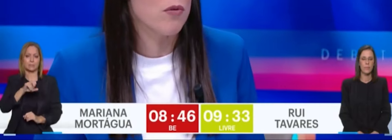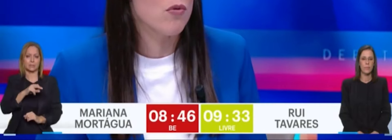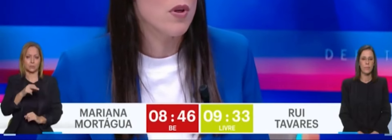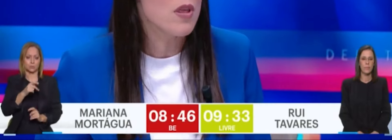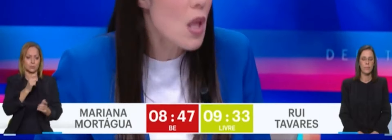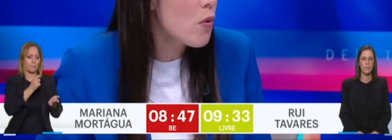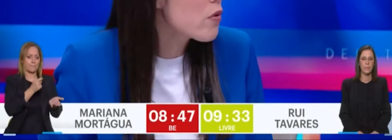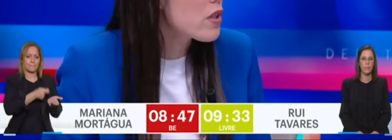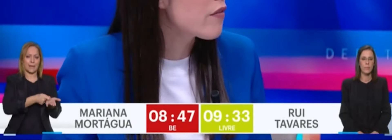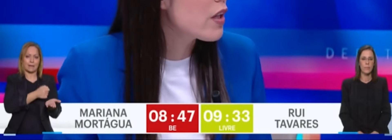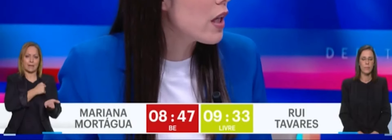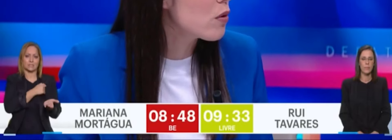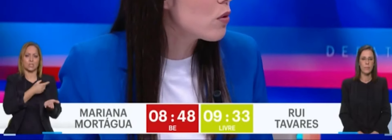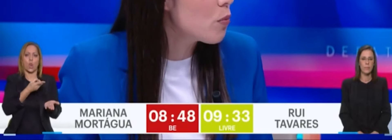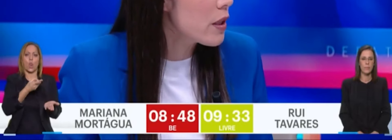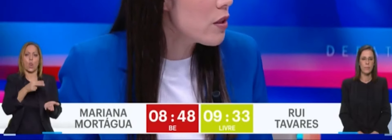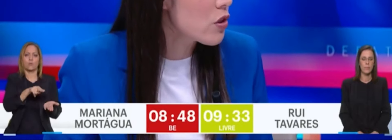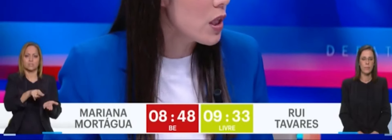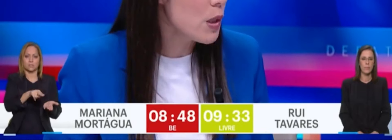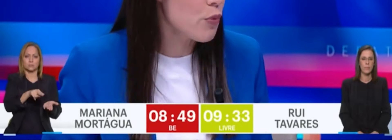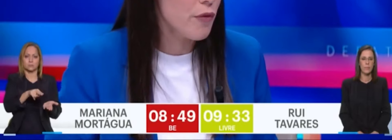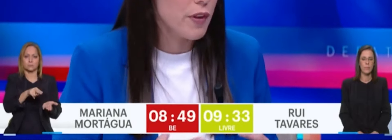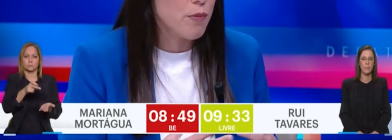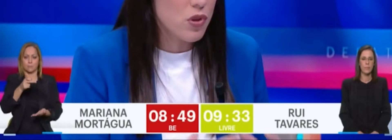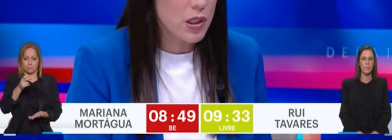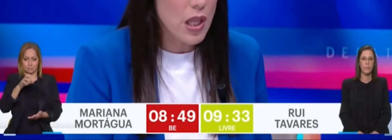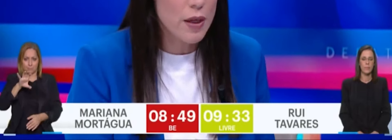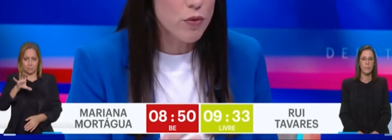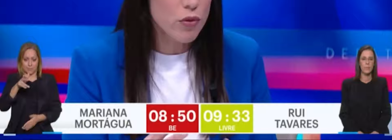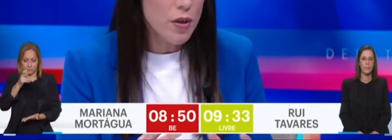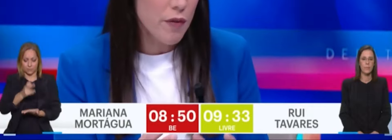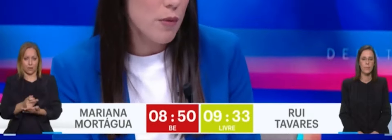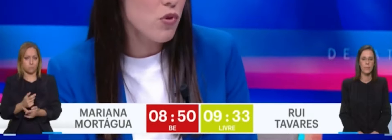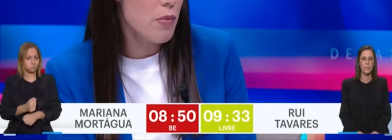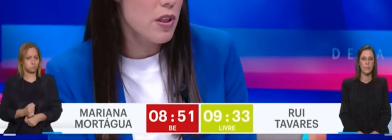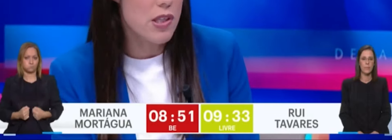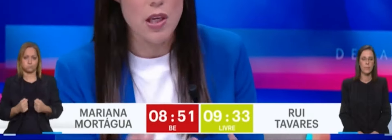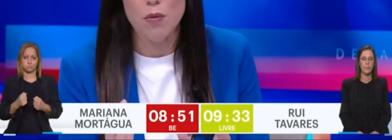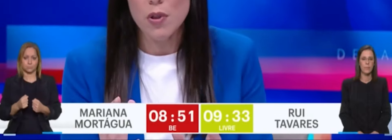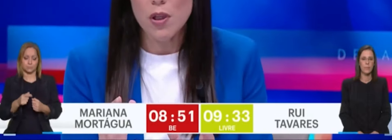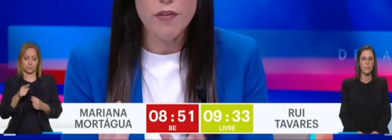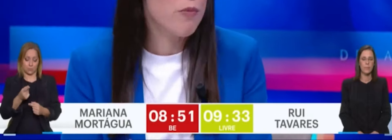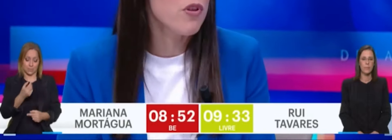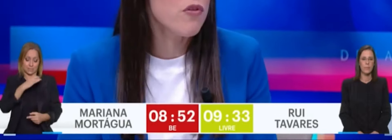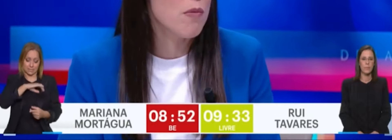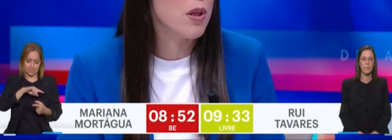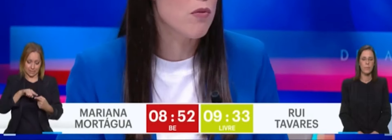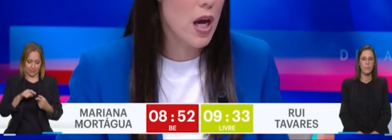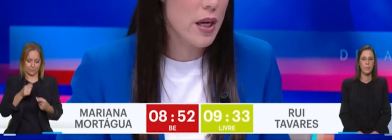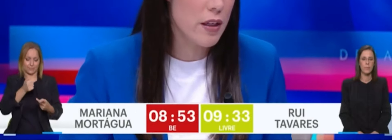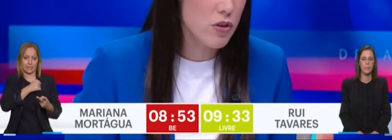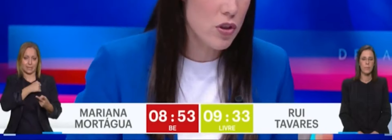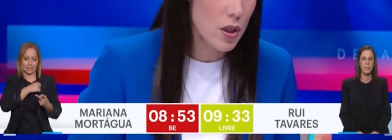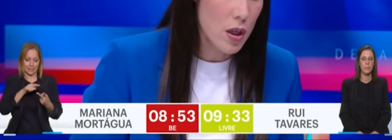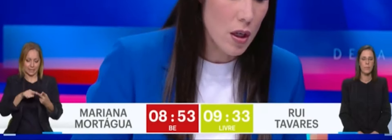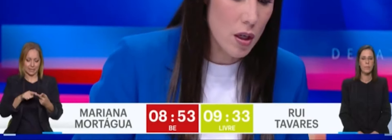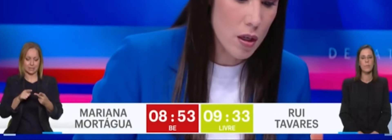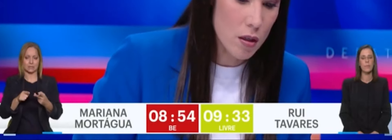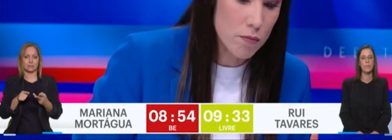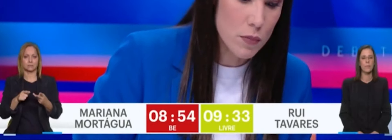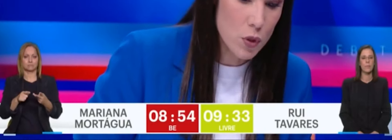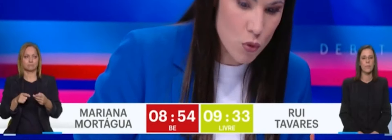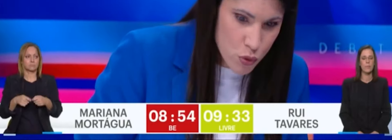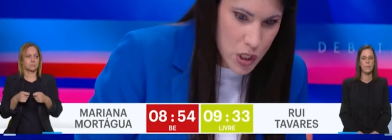900 não consegue ficar no país e portanto falamos de Salários falamos de habitação falamos de investimento em áreas